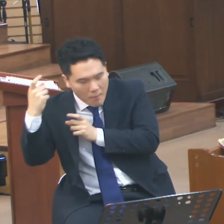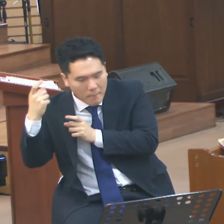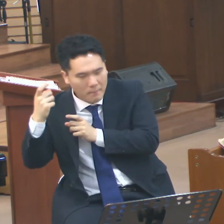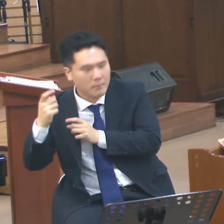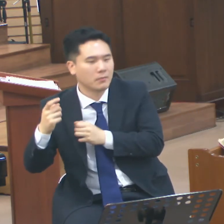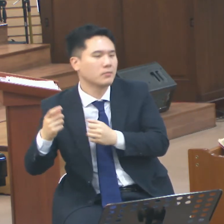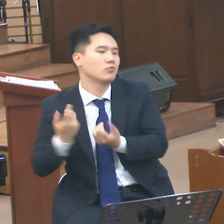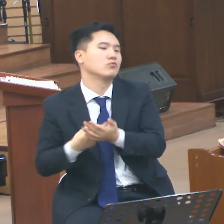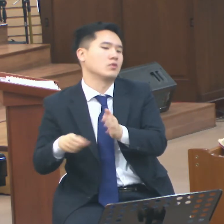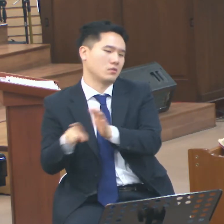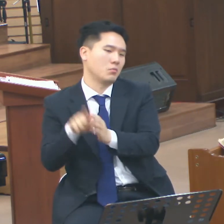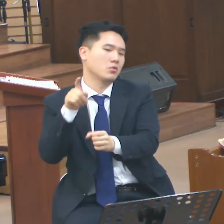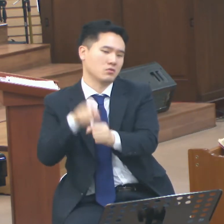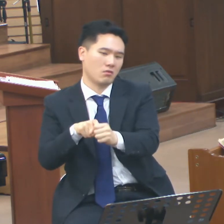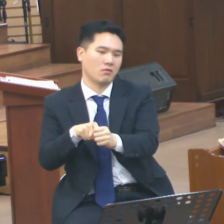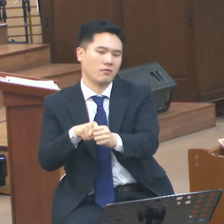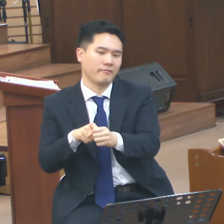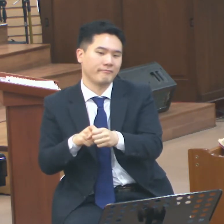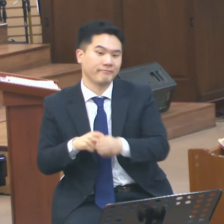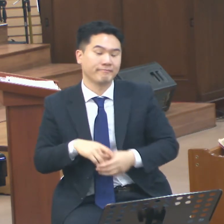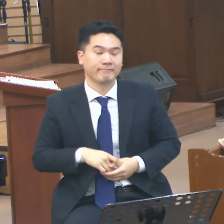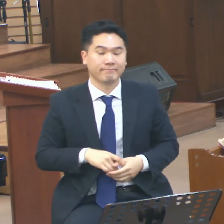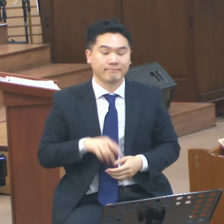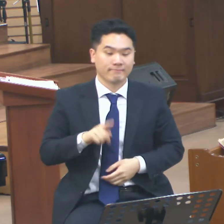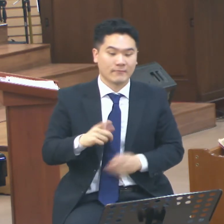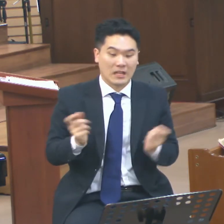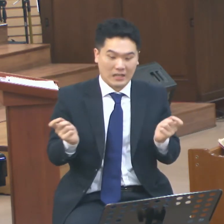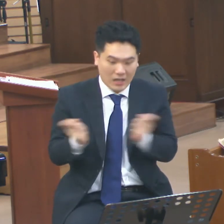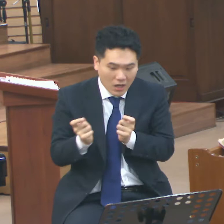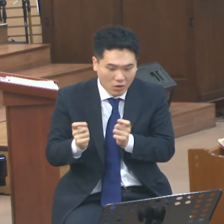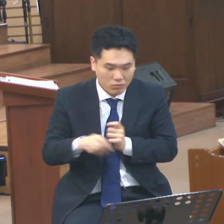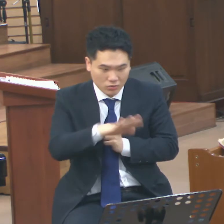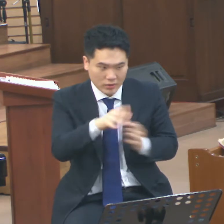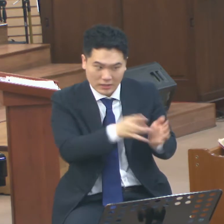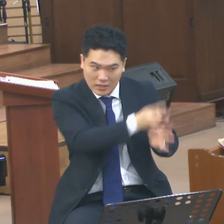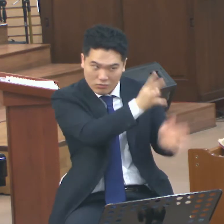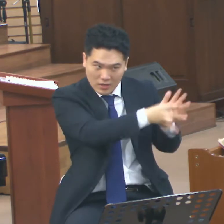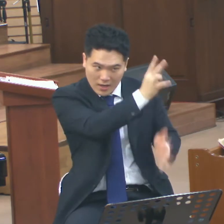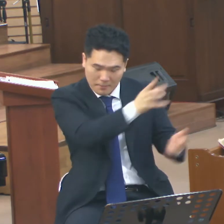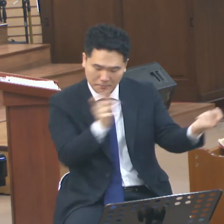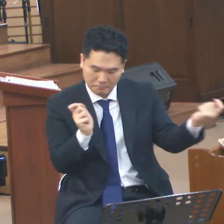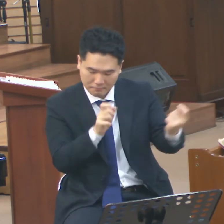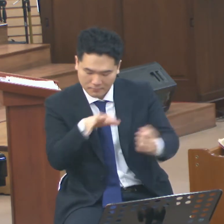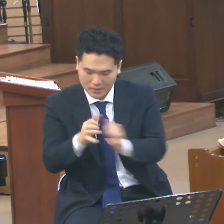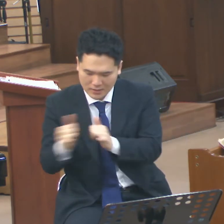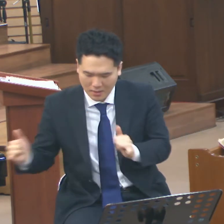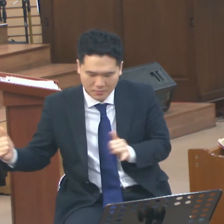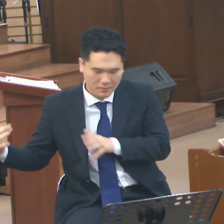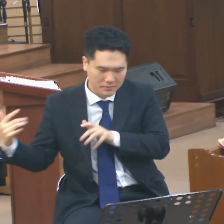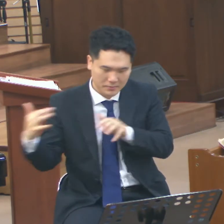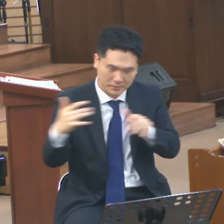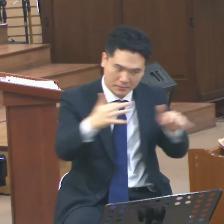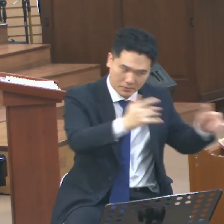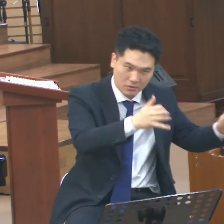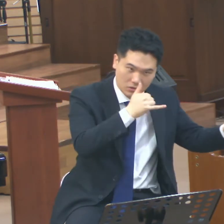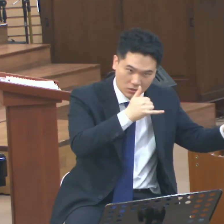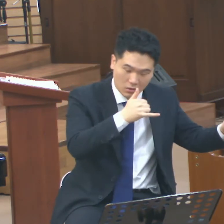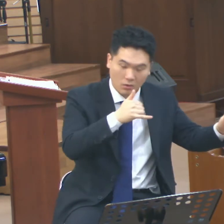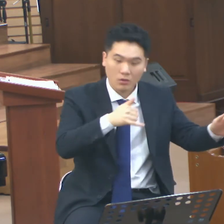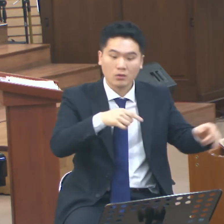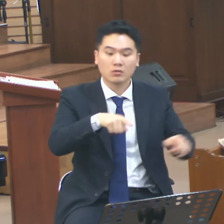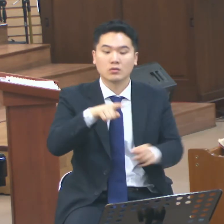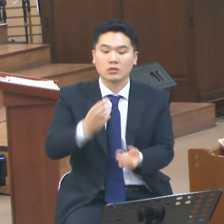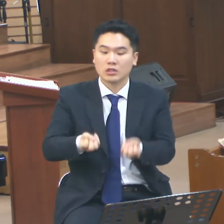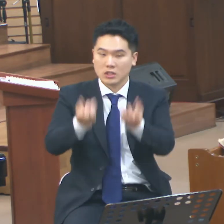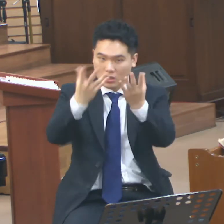있는 유대인 남자들은 다 올라가야 되거든요. 그래서 예수님 동생들이 예수님 보고 하는 말이 3절과